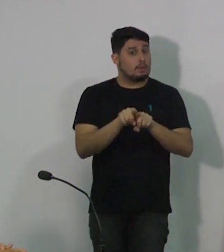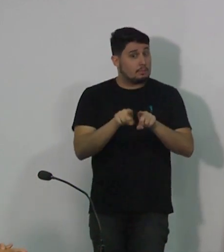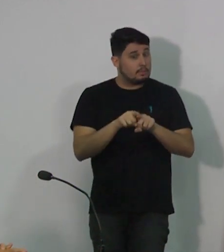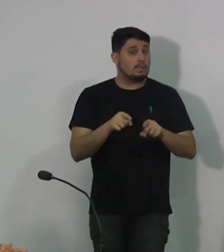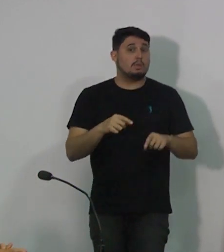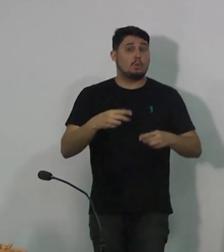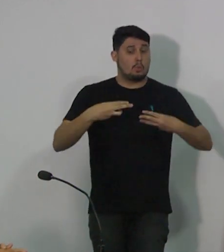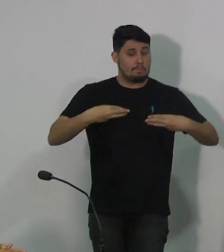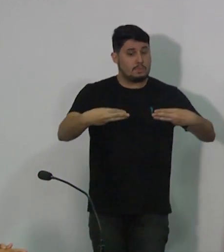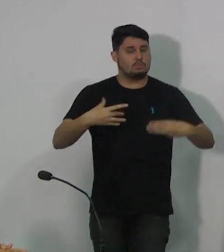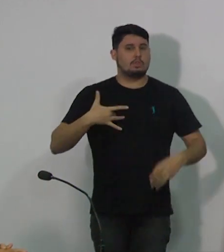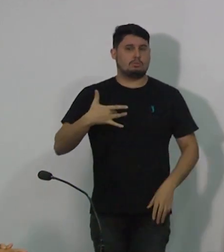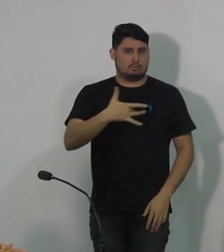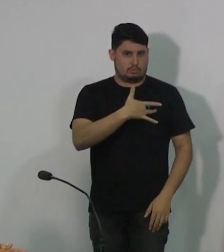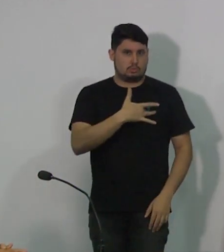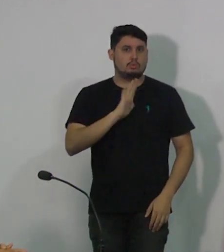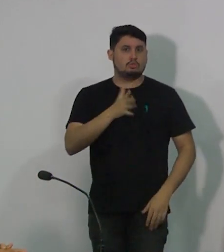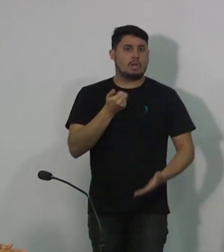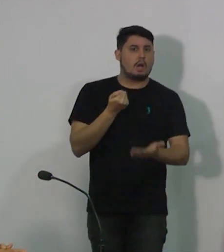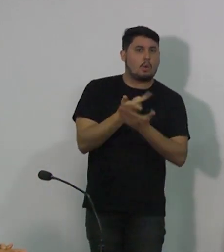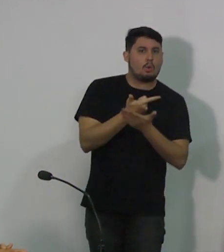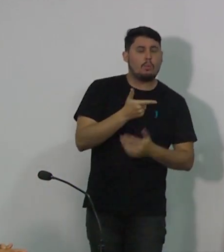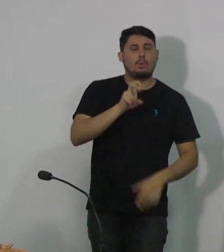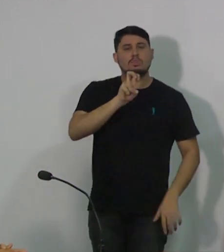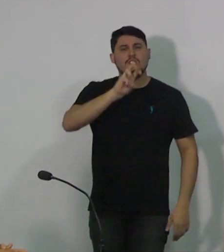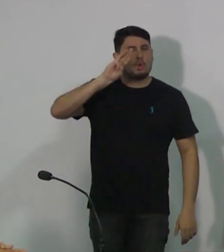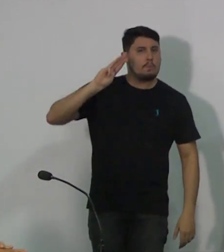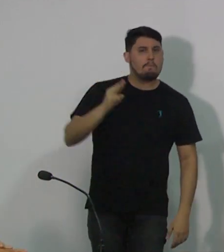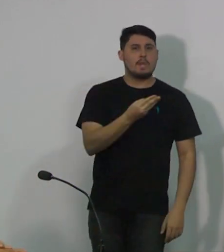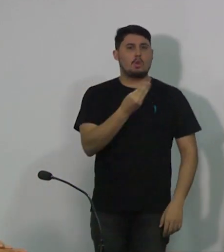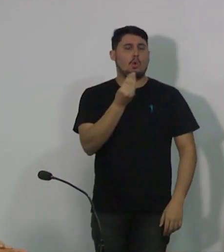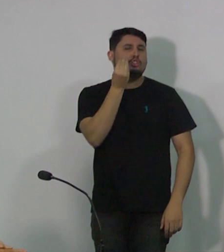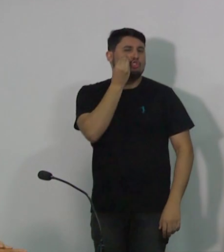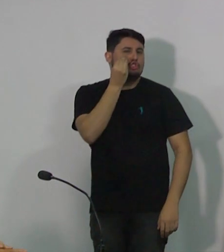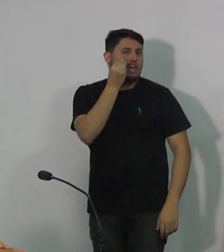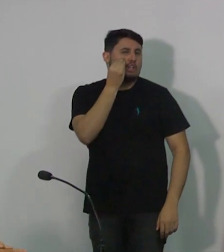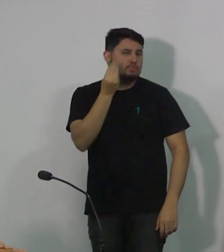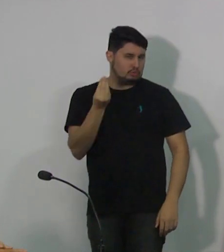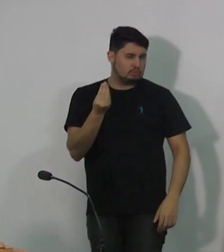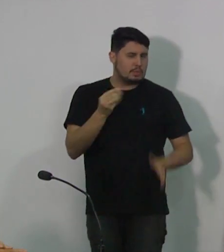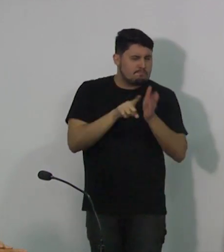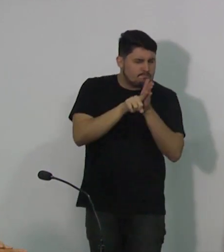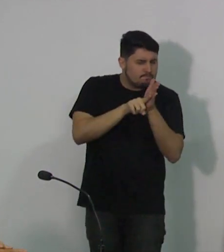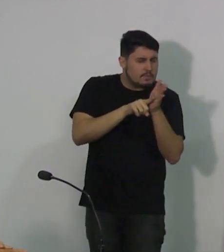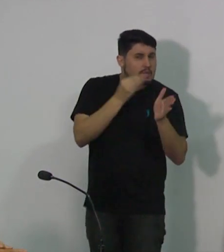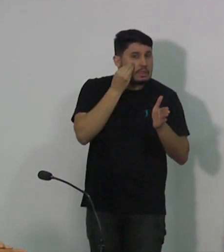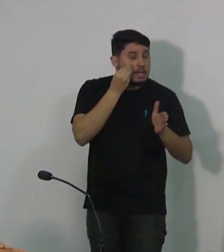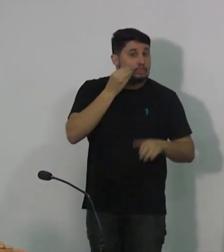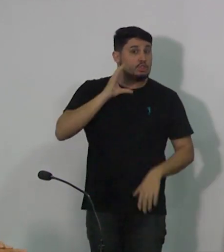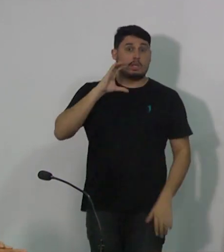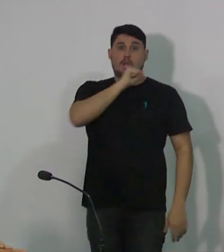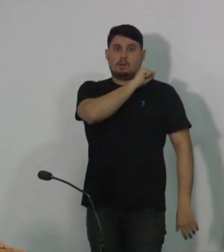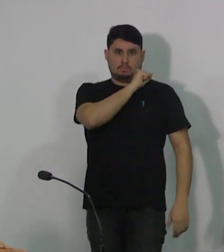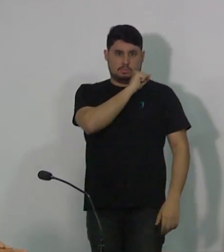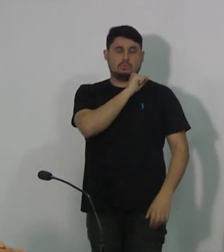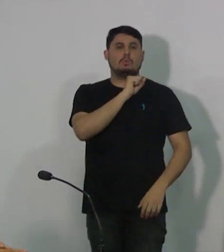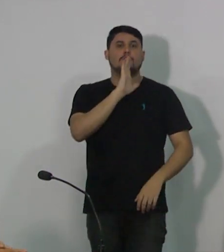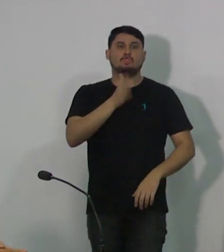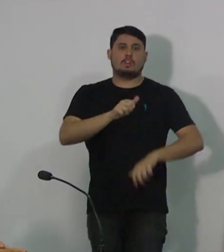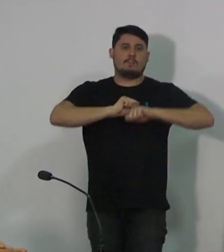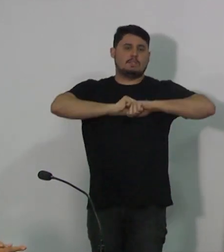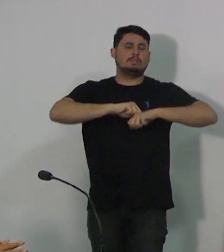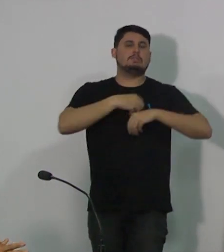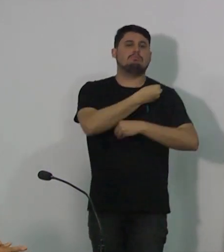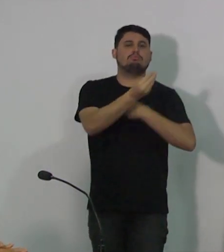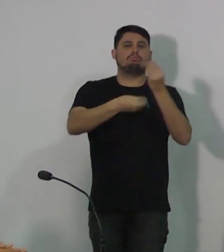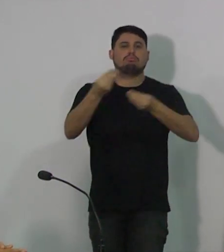aquisição de 5 milhões de testes rápidos. Esses testes vão ser distribuídos entre os municípios.